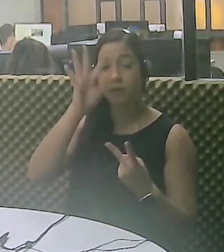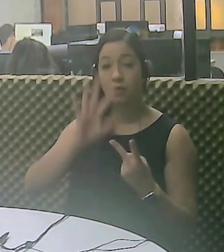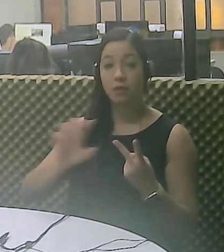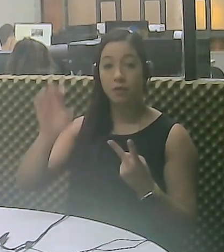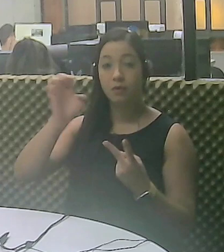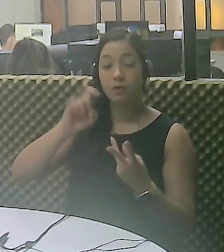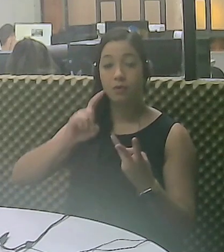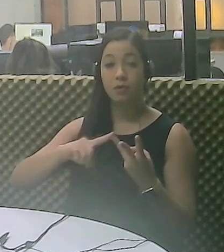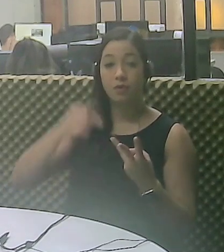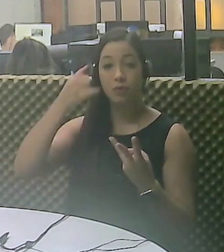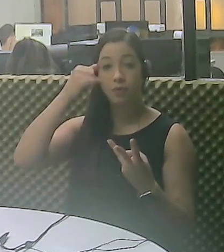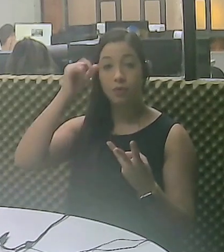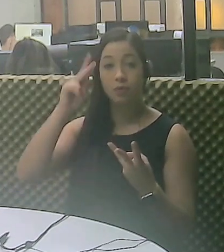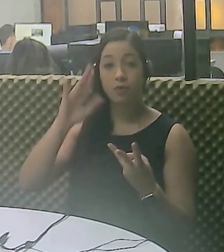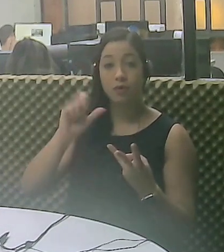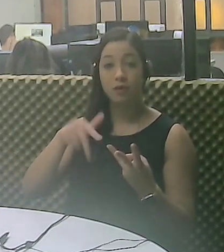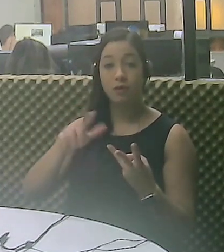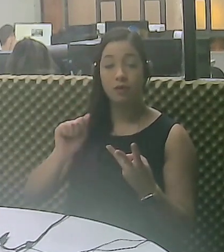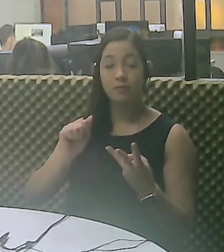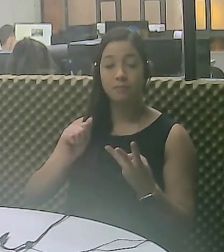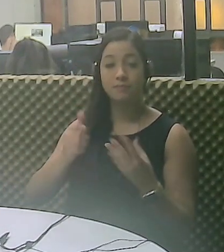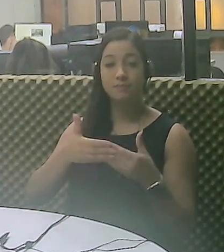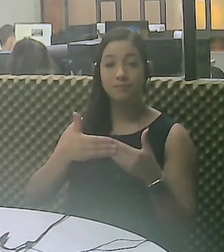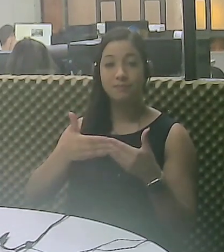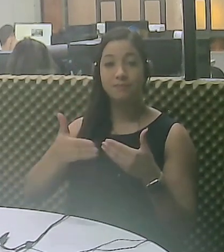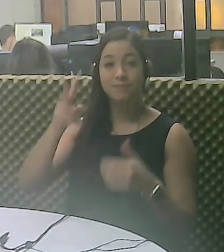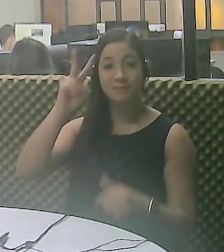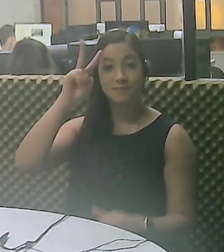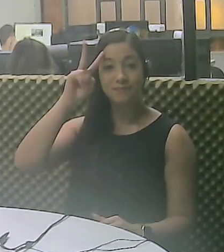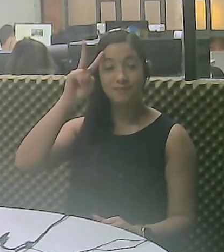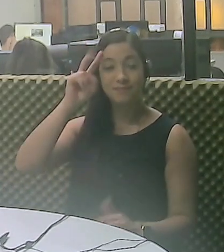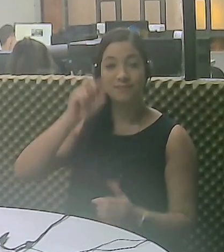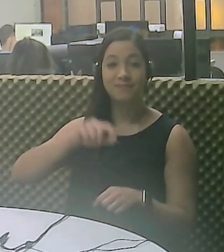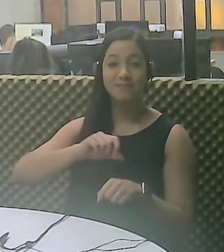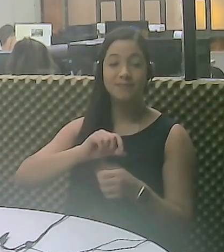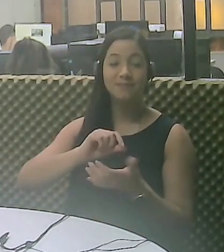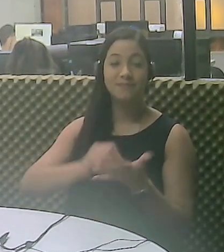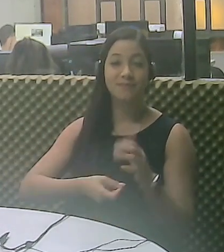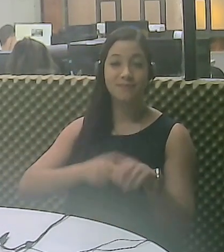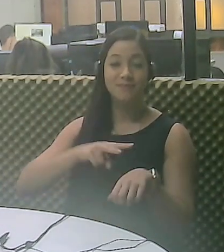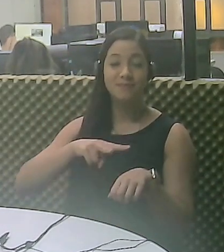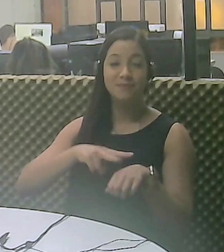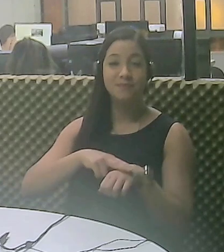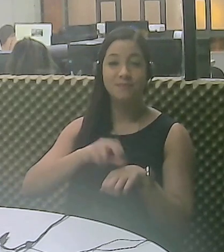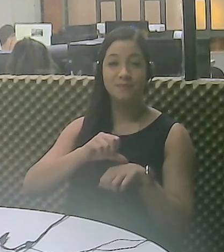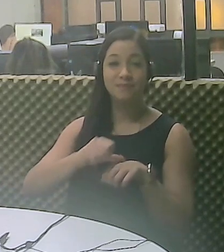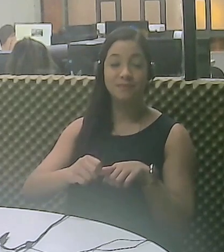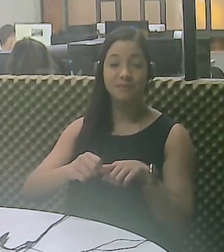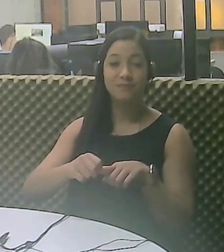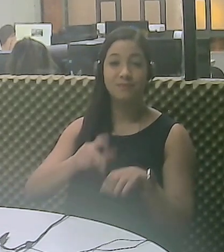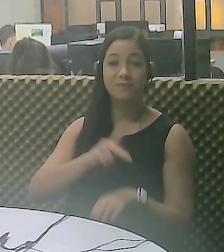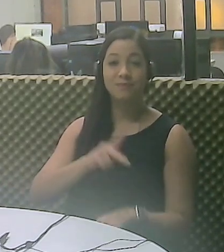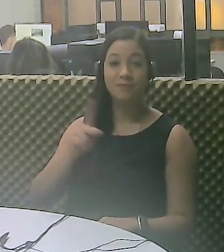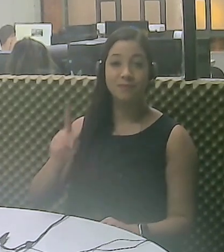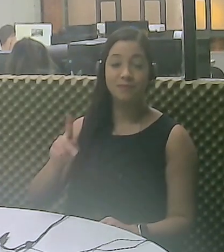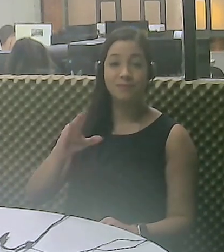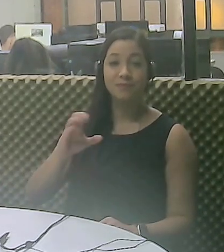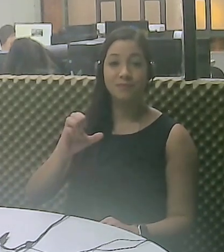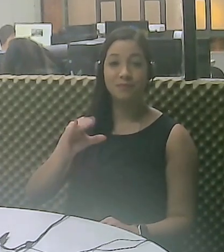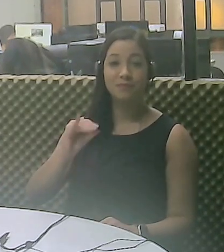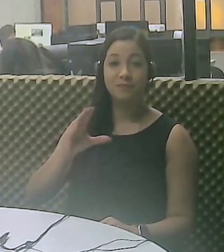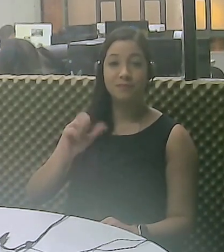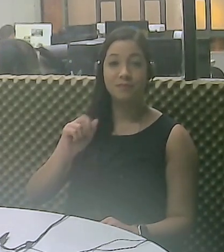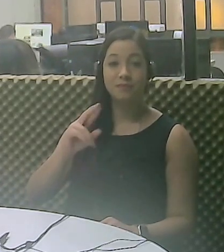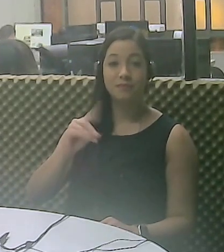e Chácara Tubalina. A partir desta segunda-feira, o Castra Móvel estará na Escola Municipal Professora Ceci